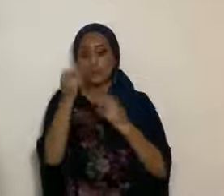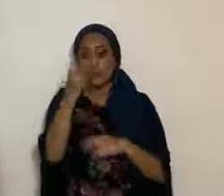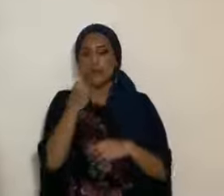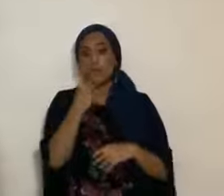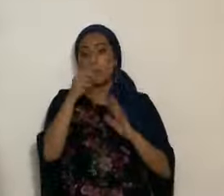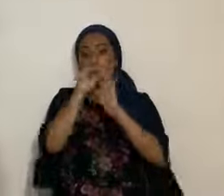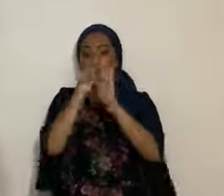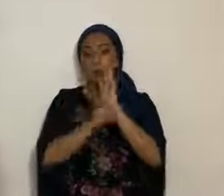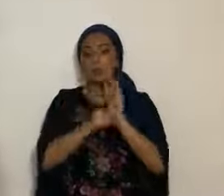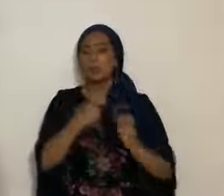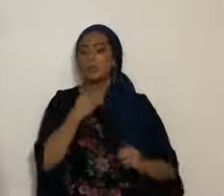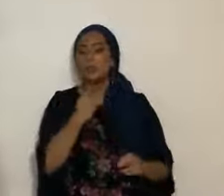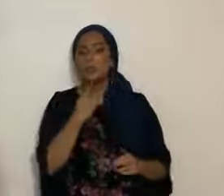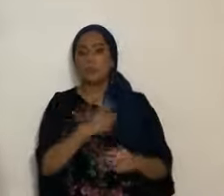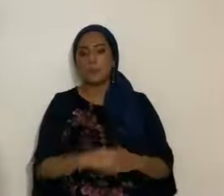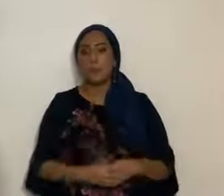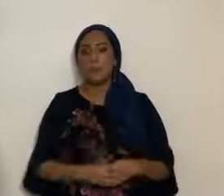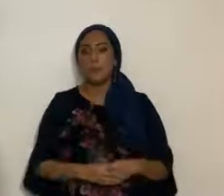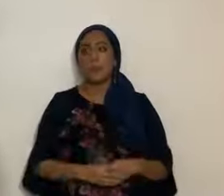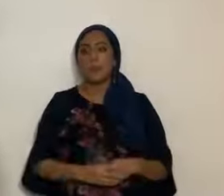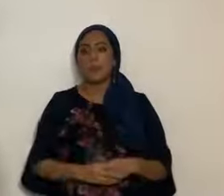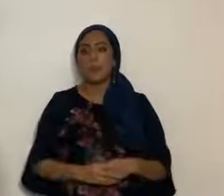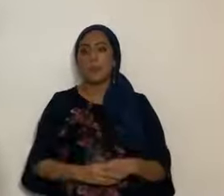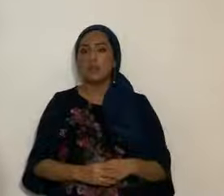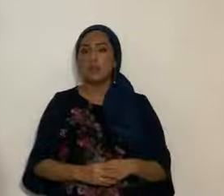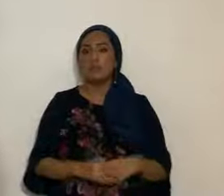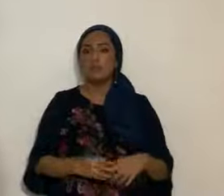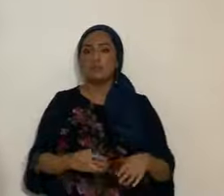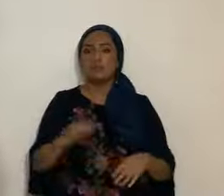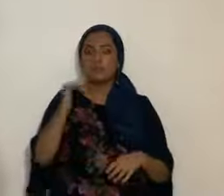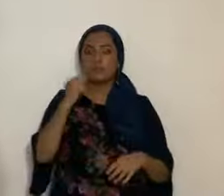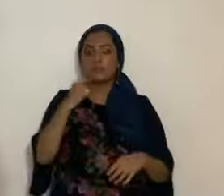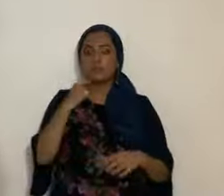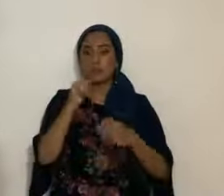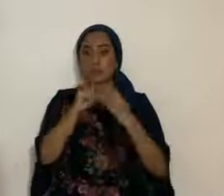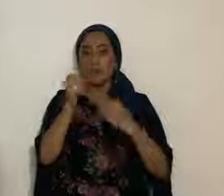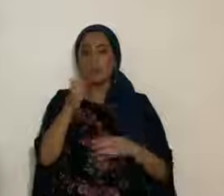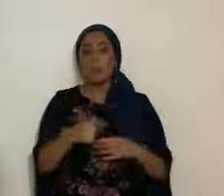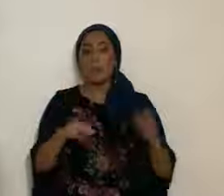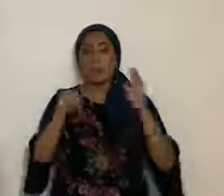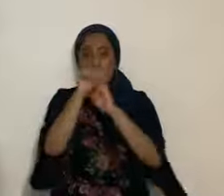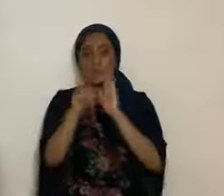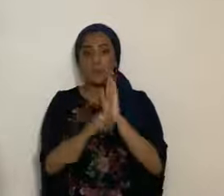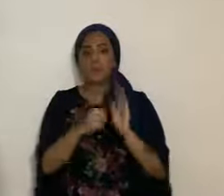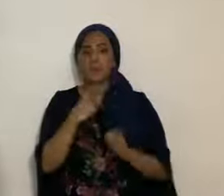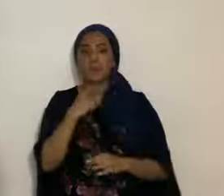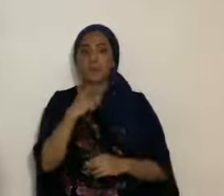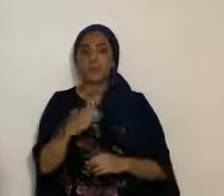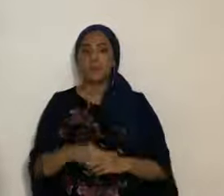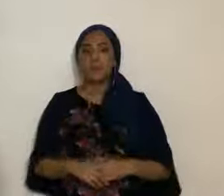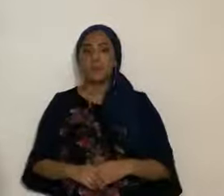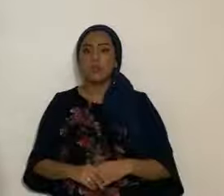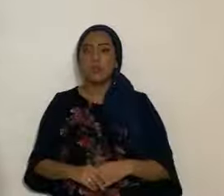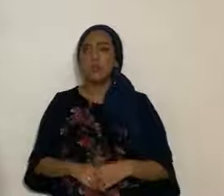respondió: ve, porque yo estaré contigo. En el verso 11 dice: entonces Moisés respondió a Elohim: ¿quién soy yo para que